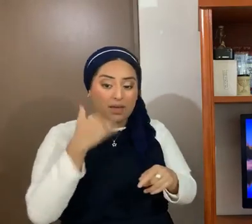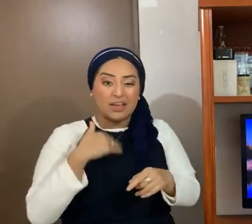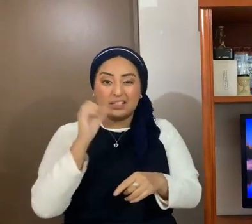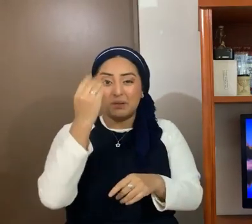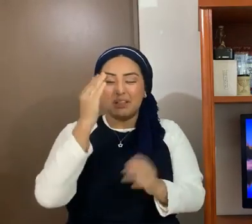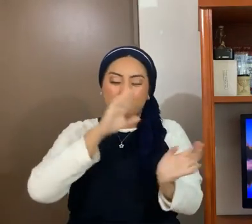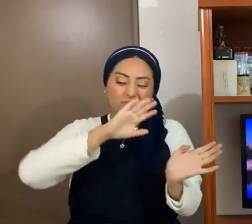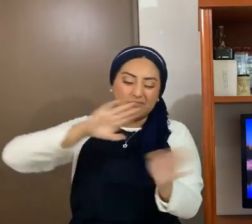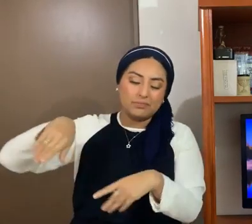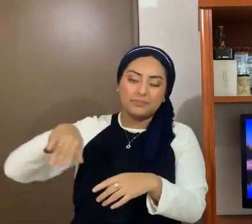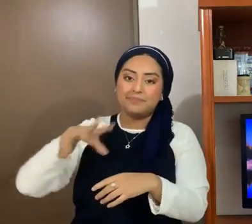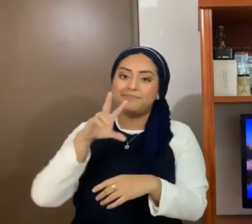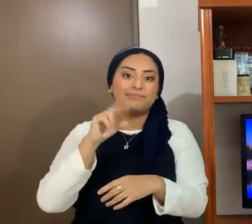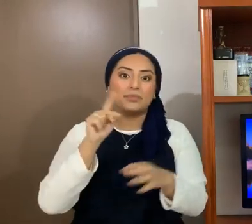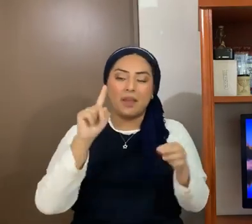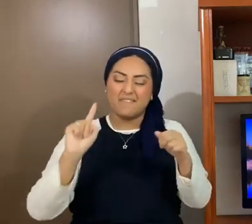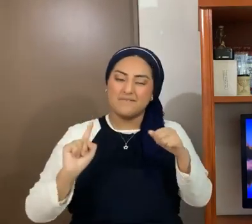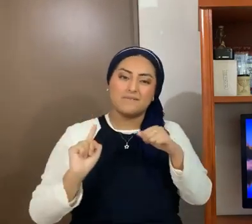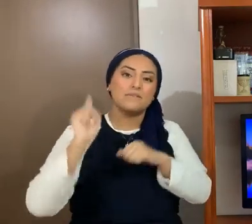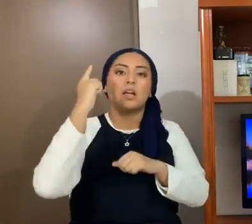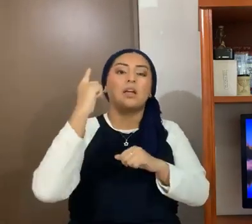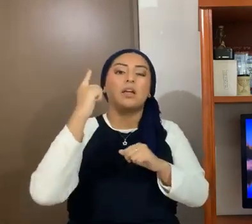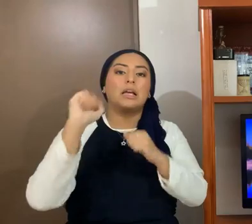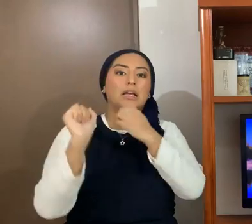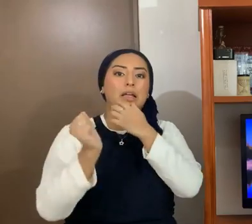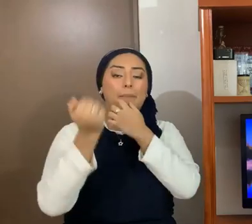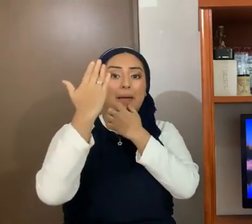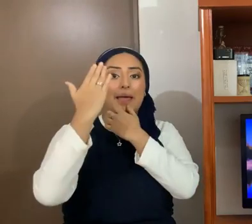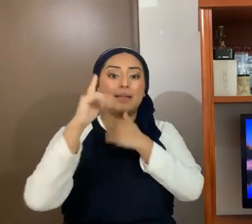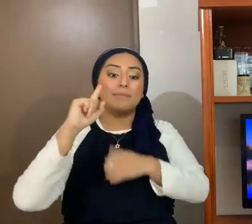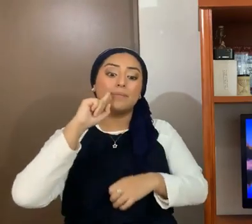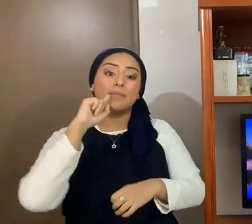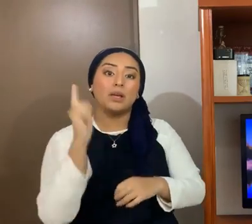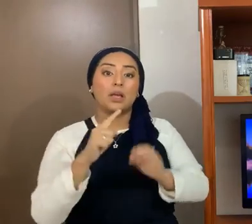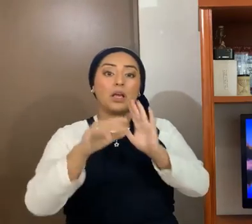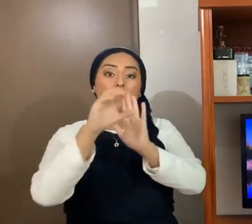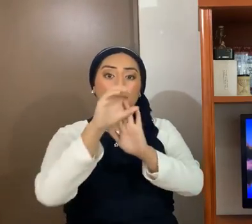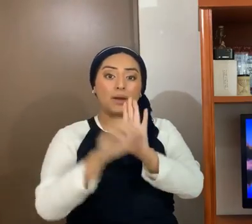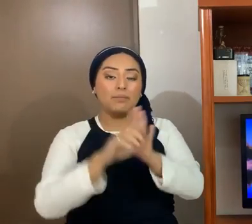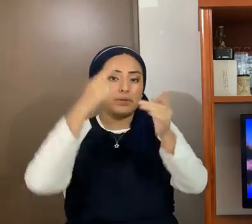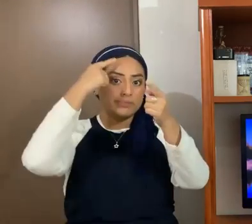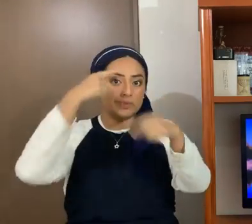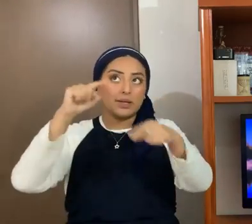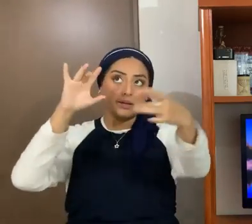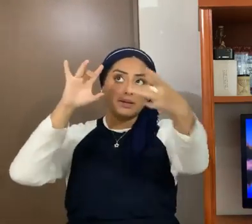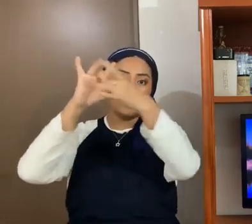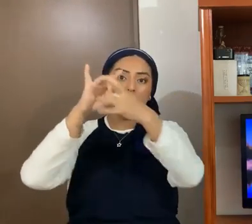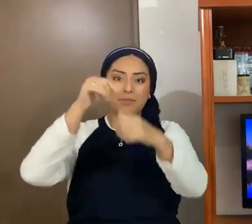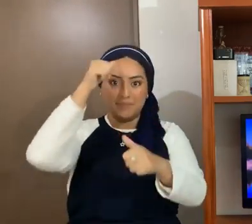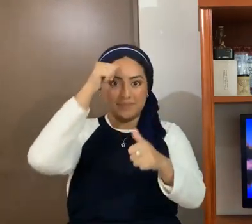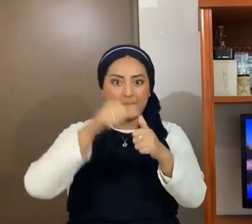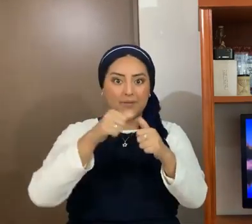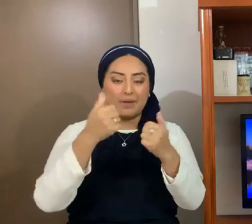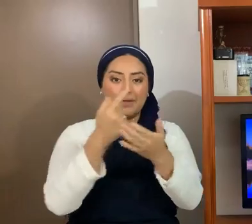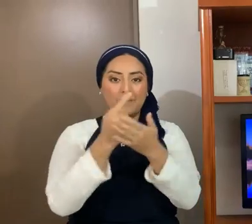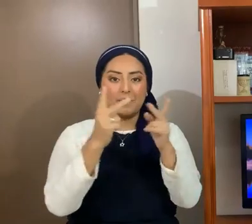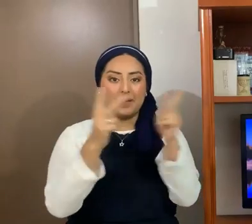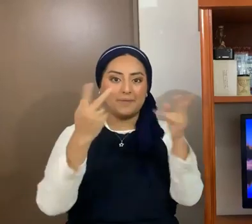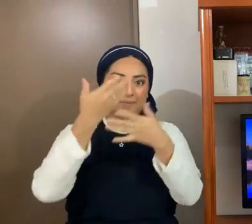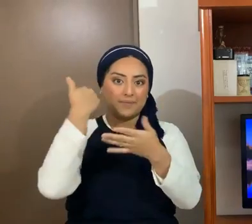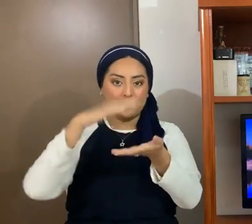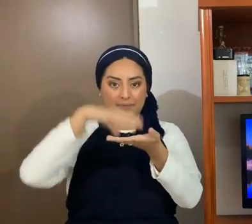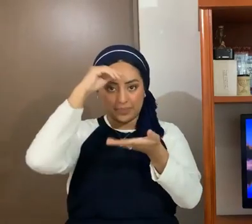el Shabbat es un mandamiento, es una señal y es un pacto. Ustedes lo recuerdan, lo vimos en la Parashá Ki